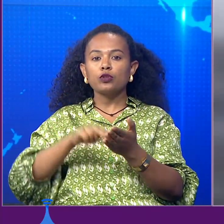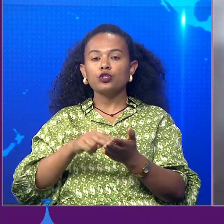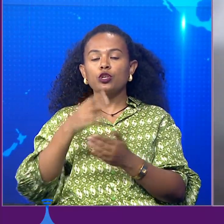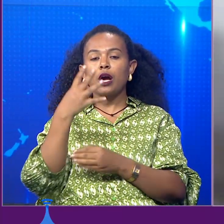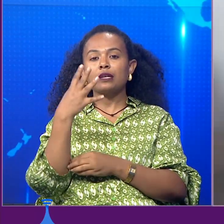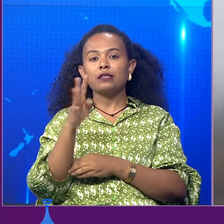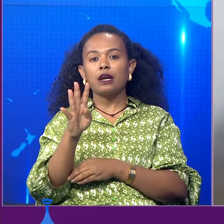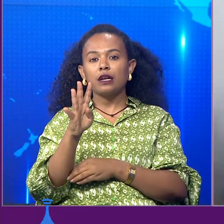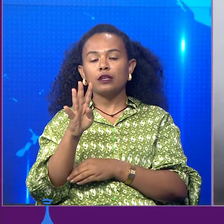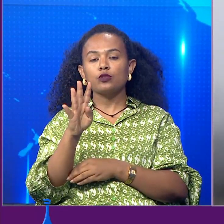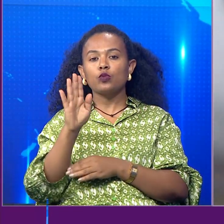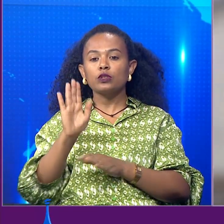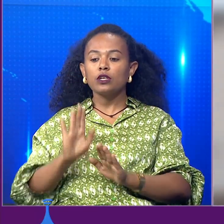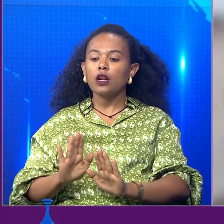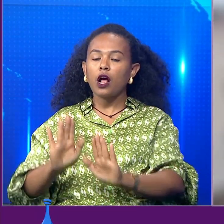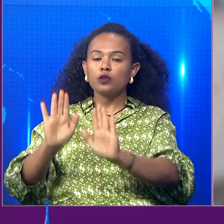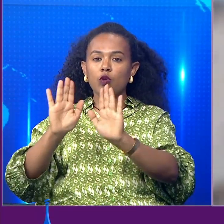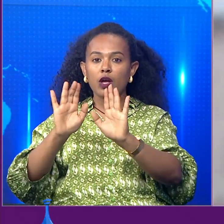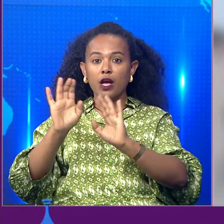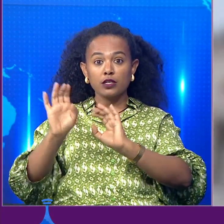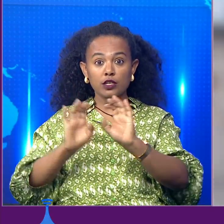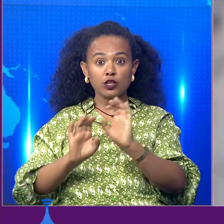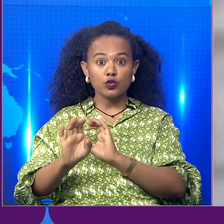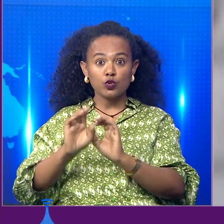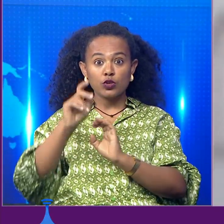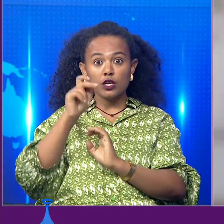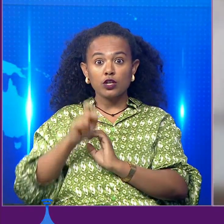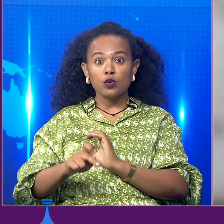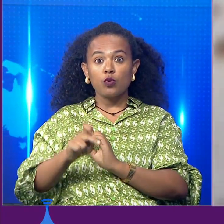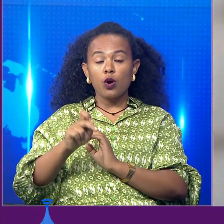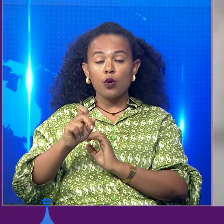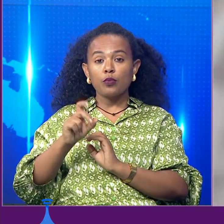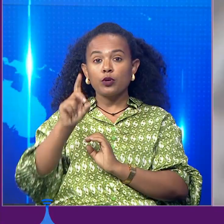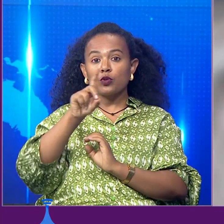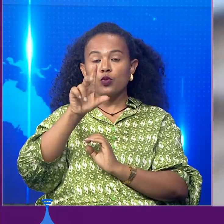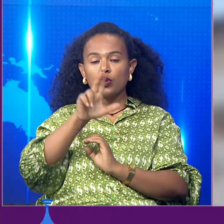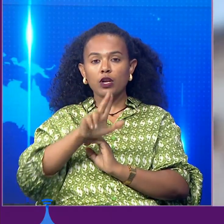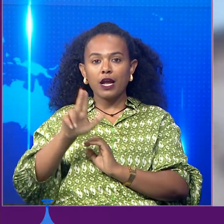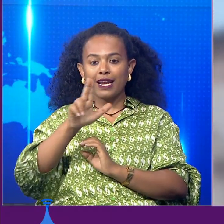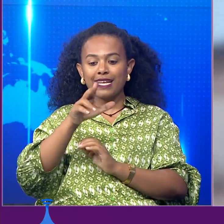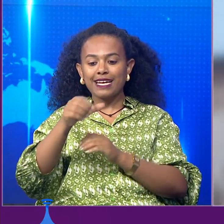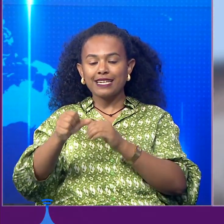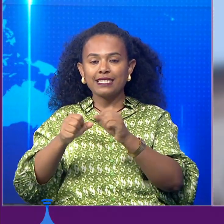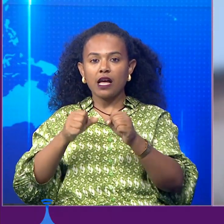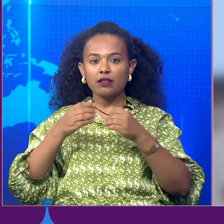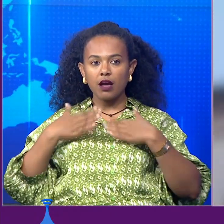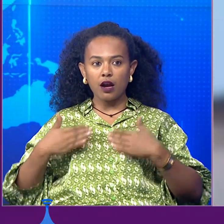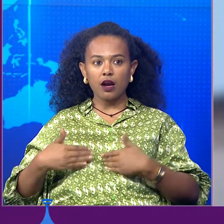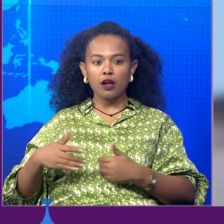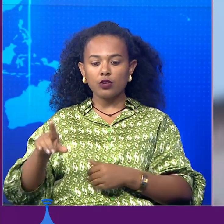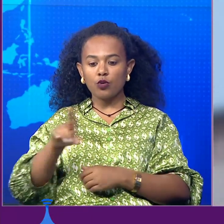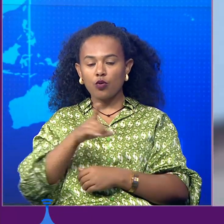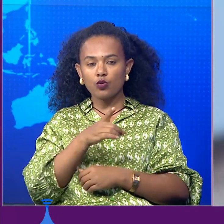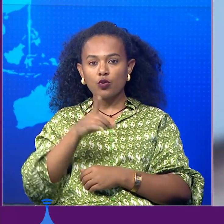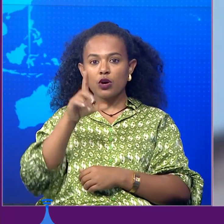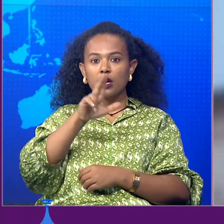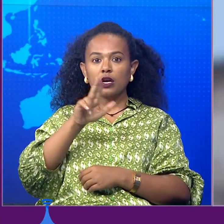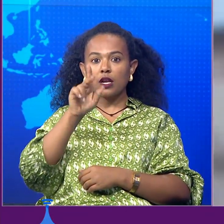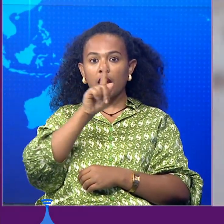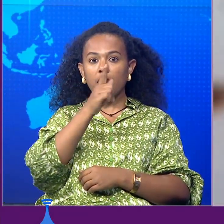በ2014 ወደ ራሷ ያካለለችውን የደቡብ ዩክሬን የግዛት አካል የነበረውን ክሬሚያ ልሳነ